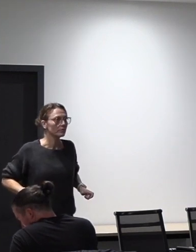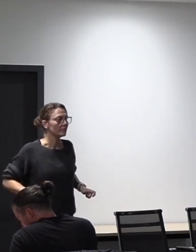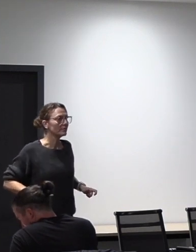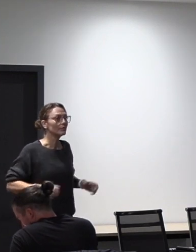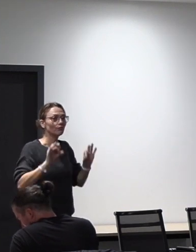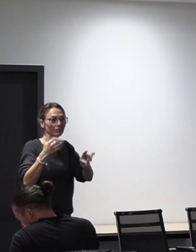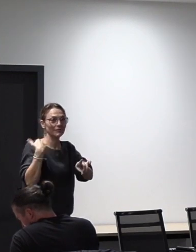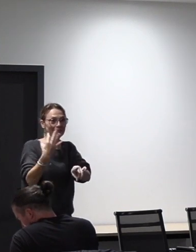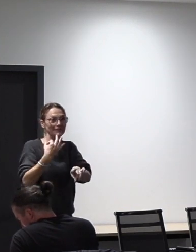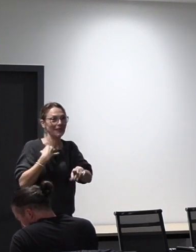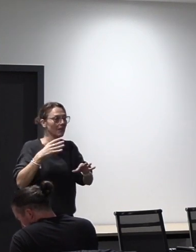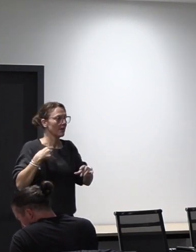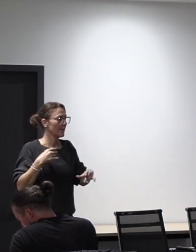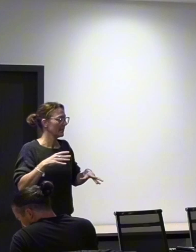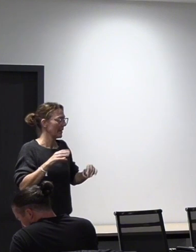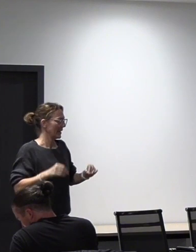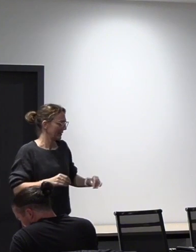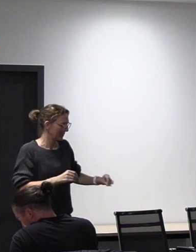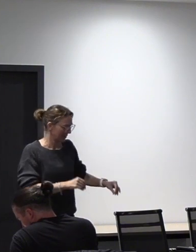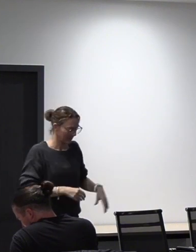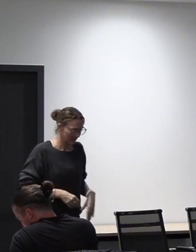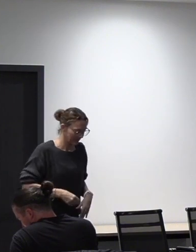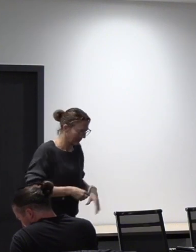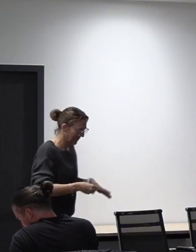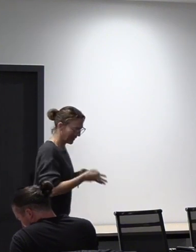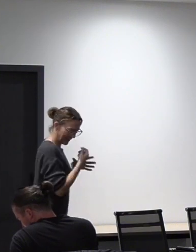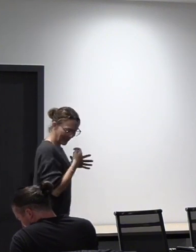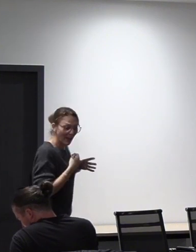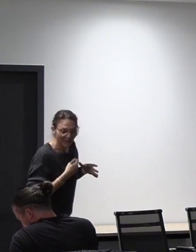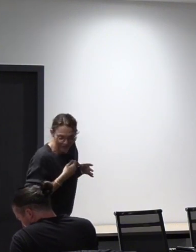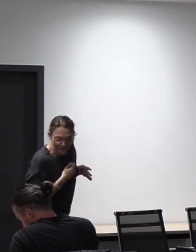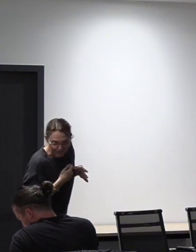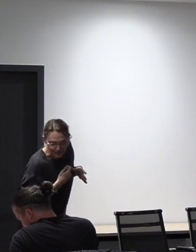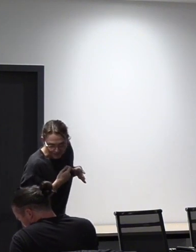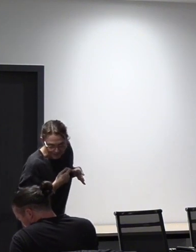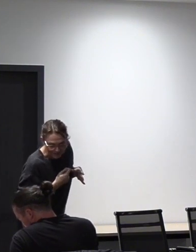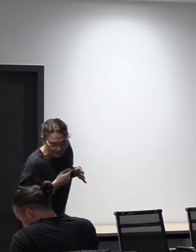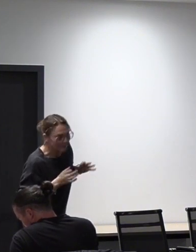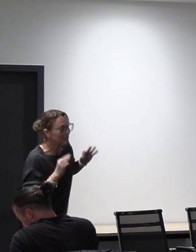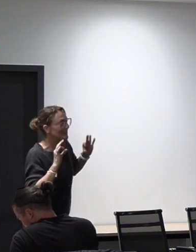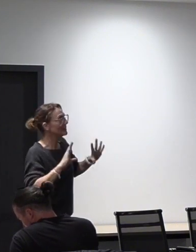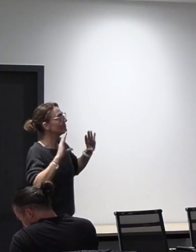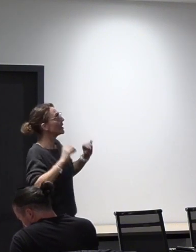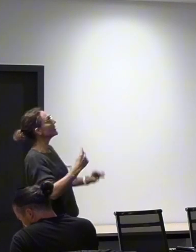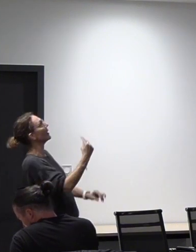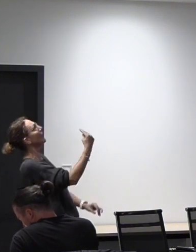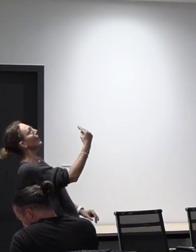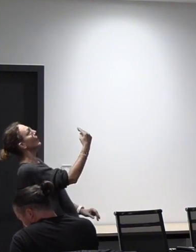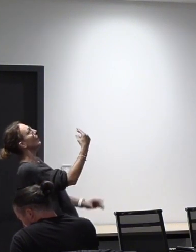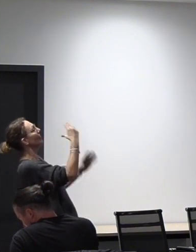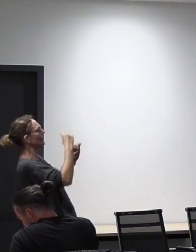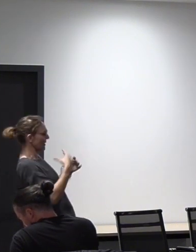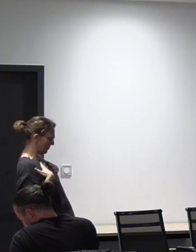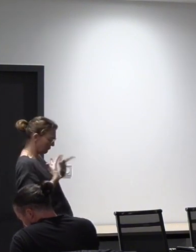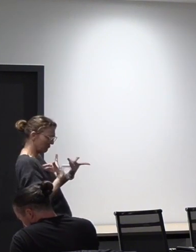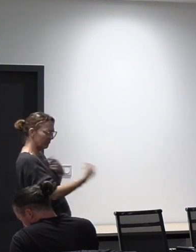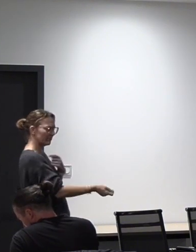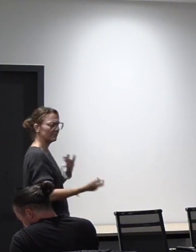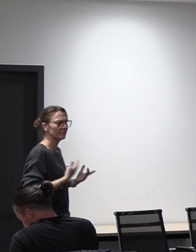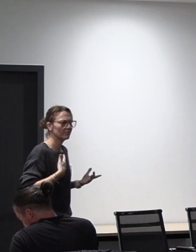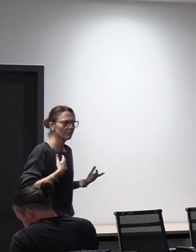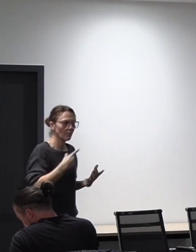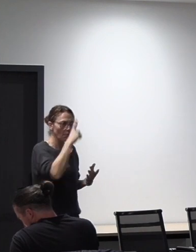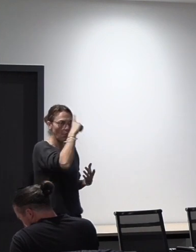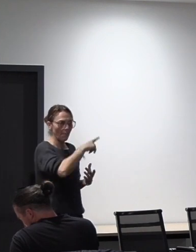les aménagements, et bien tout le monde est en train de manger son cocktail, en disant, alors ça va bien, etc. Comme s'il était à une place qu'il ne voulait pas. Est-ce qu'on